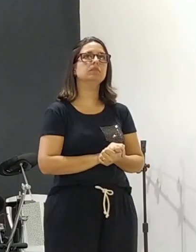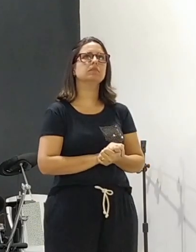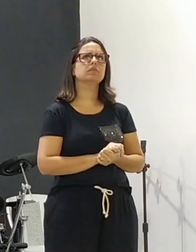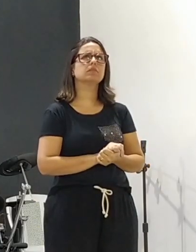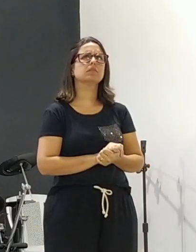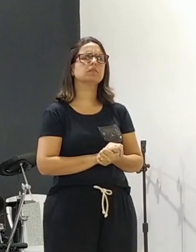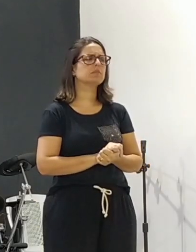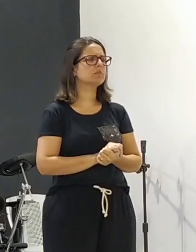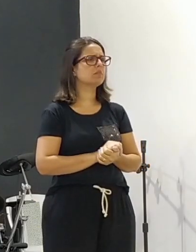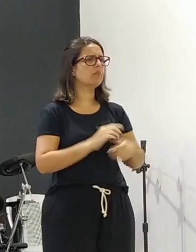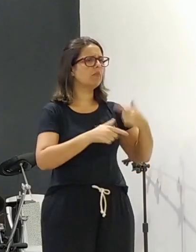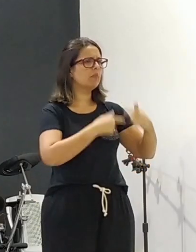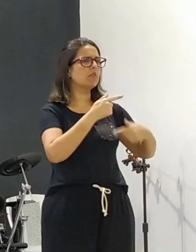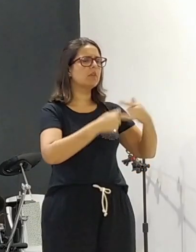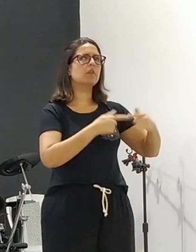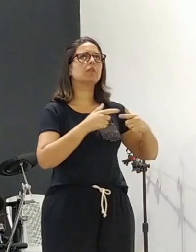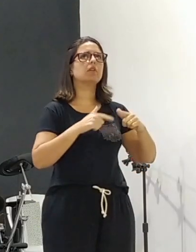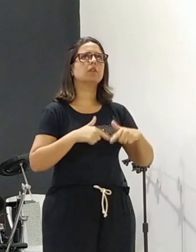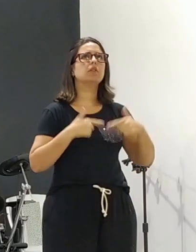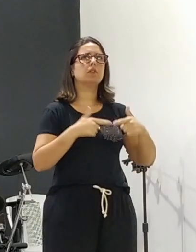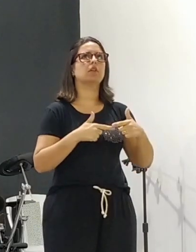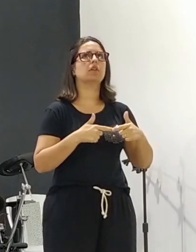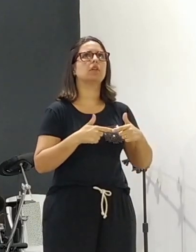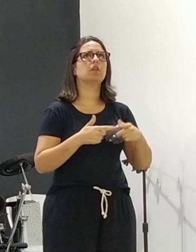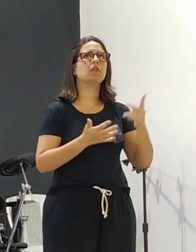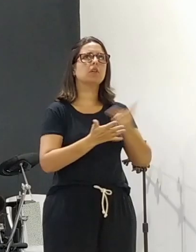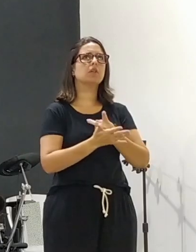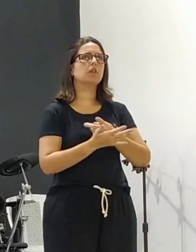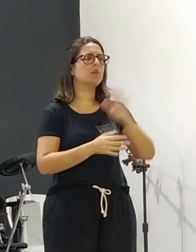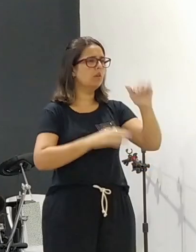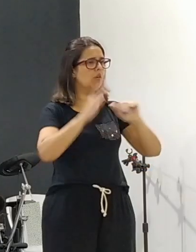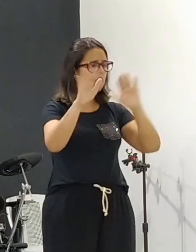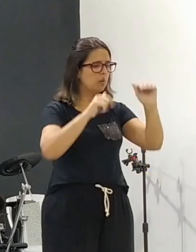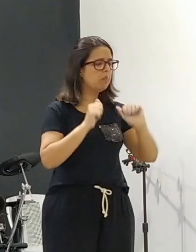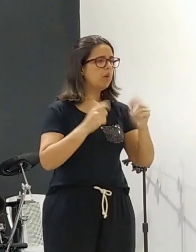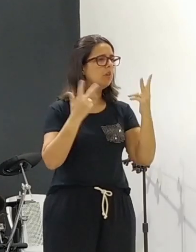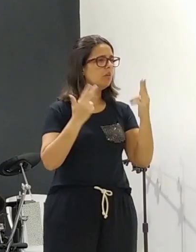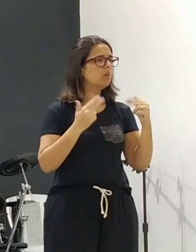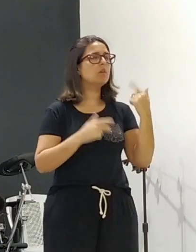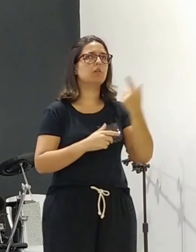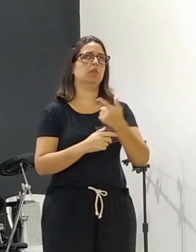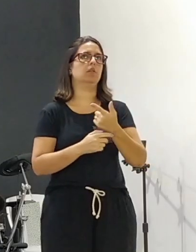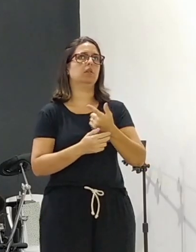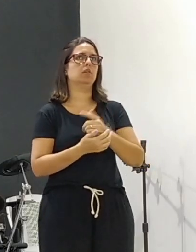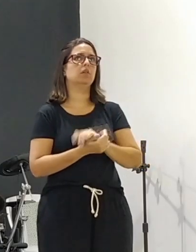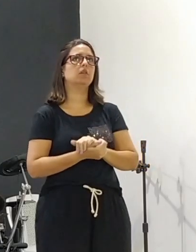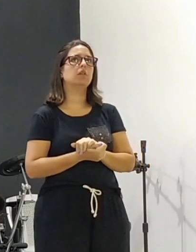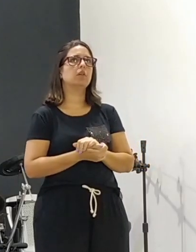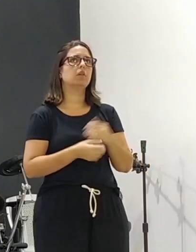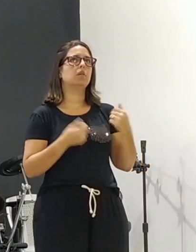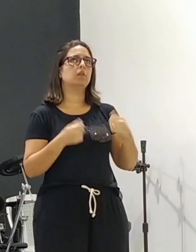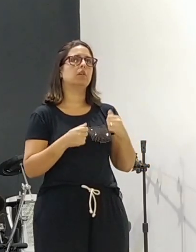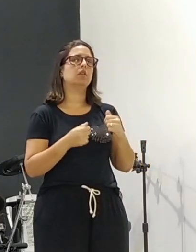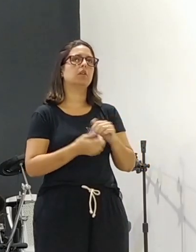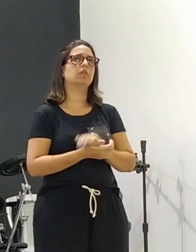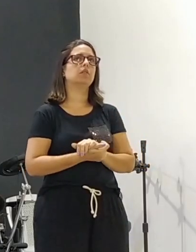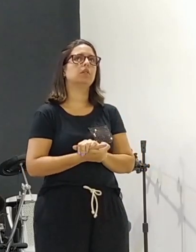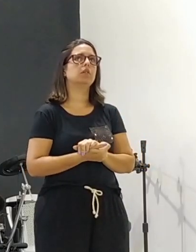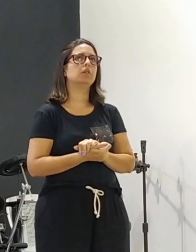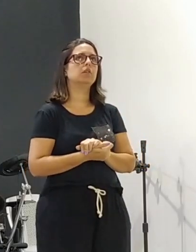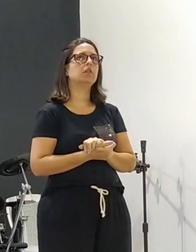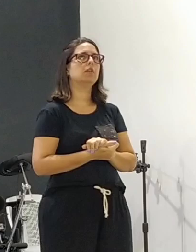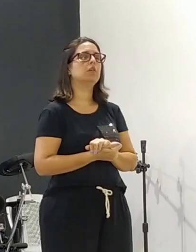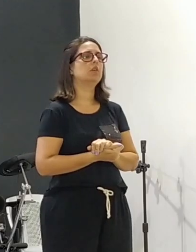foi estabelecida, ela recebeu o mesmo chamado que nós. Ela deveria ocupar uma posição